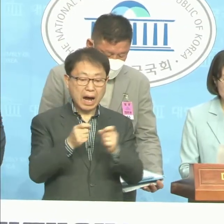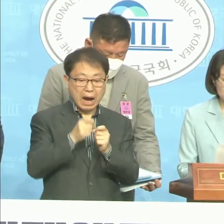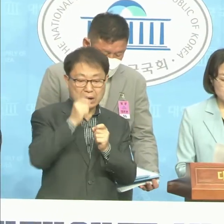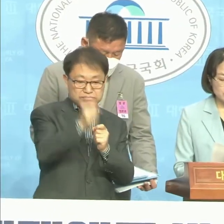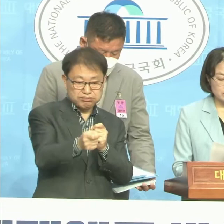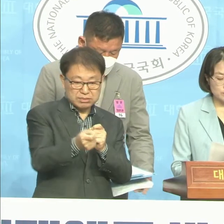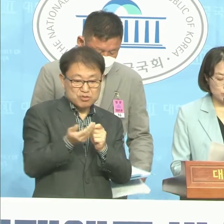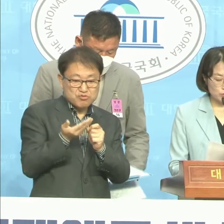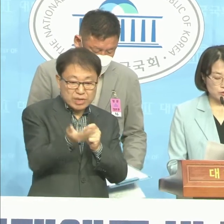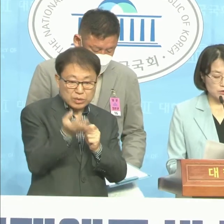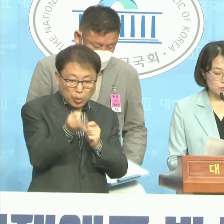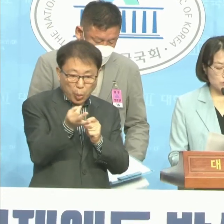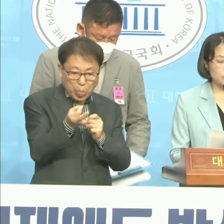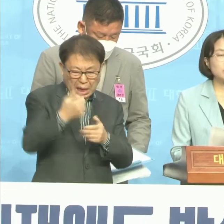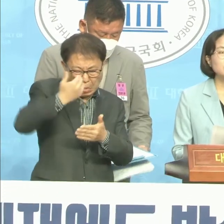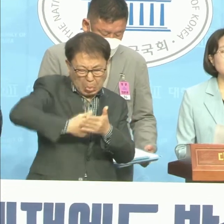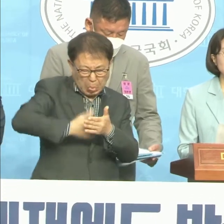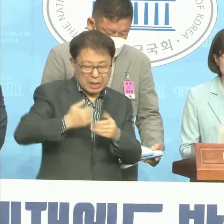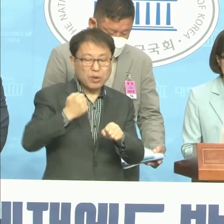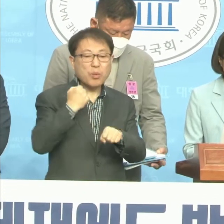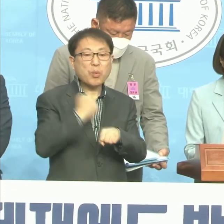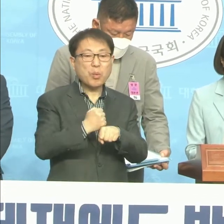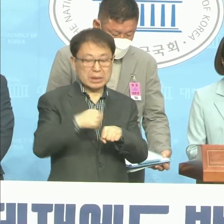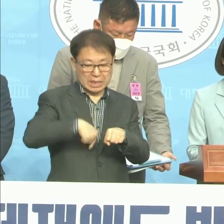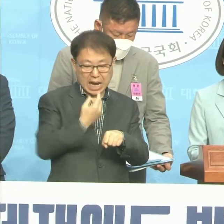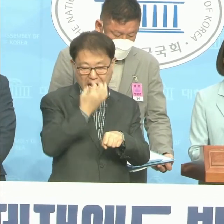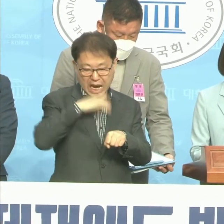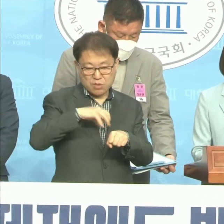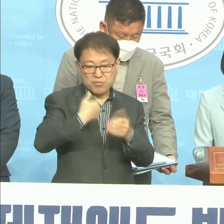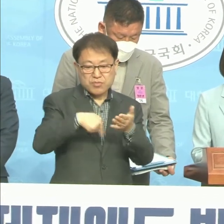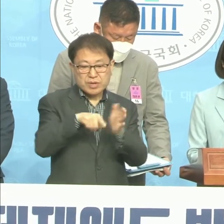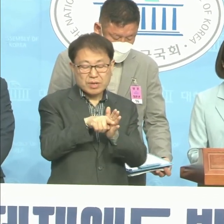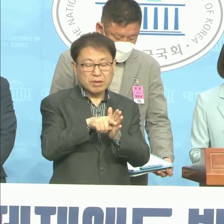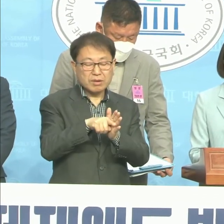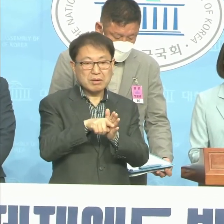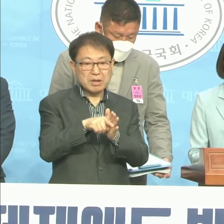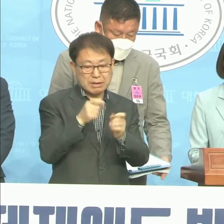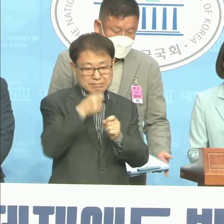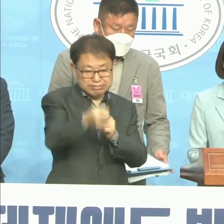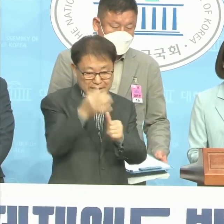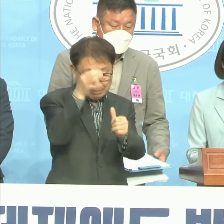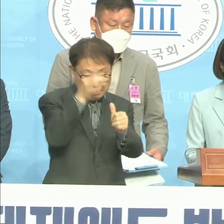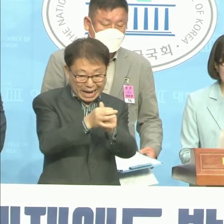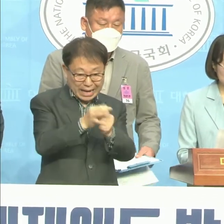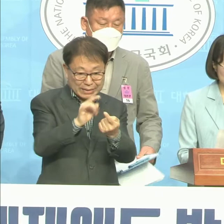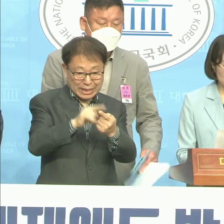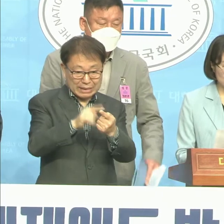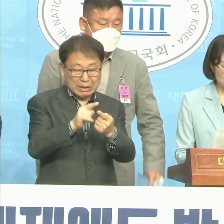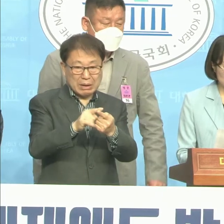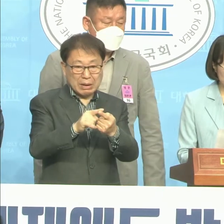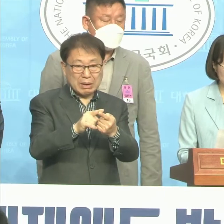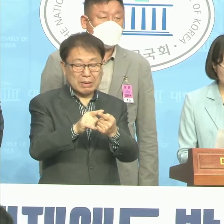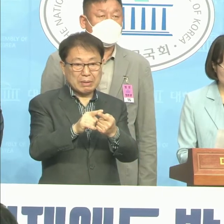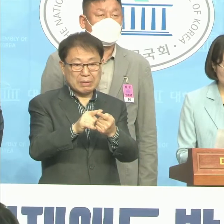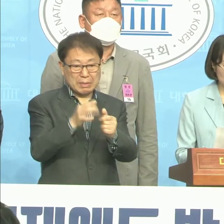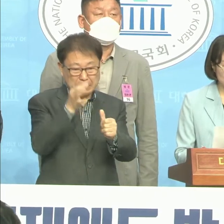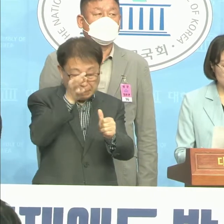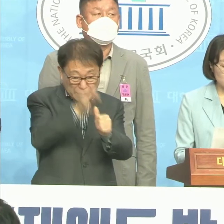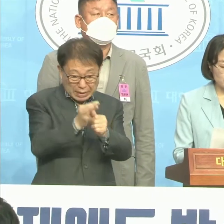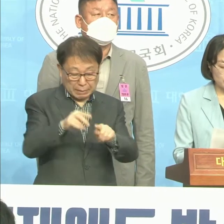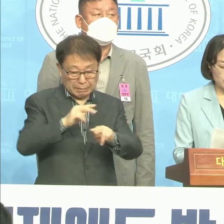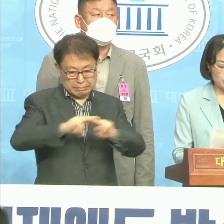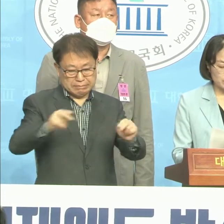줘야 될 대금을 후려치고 자신들의 이익을 위해 하도급 업체에 위탁한 작업을 일반적으로 일방적으로